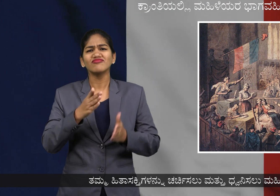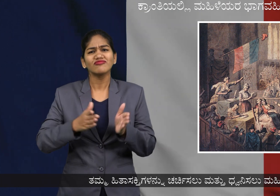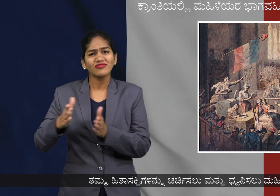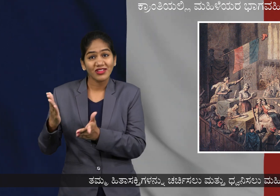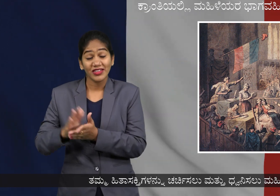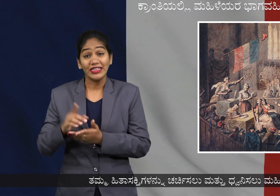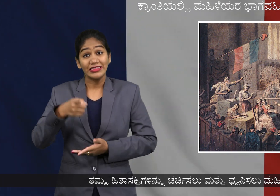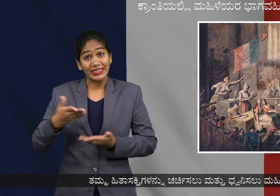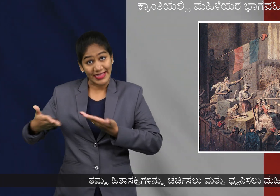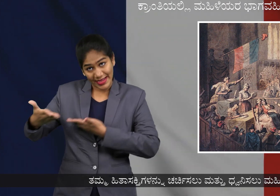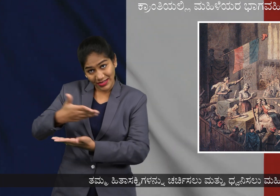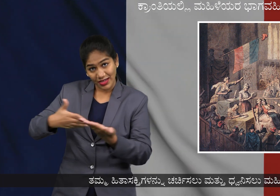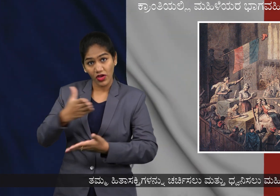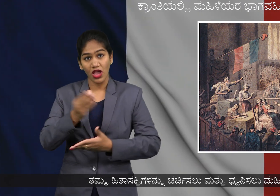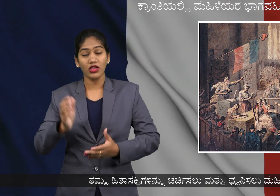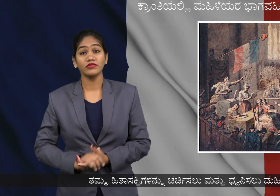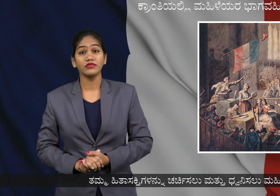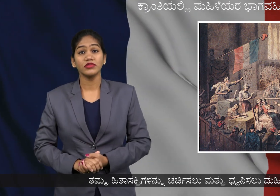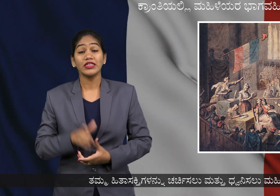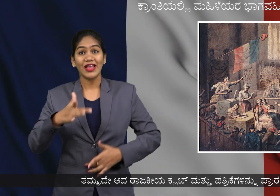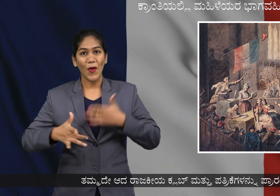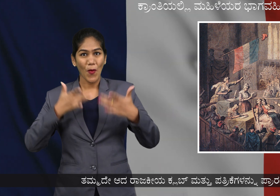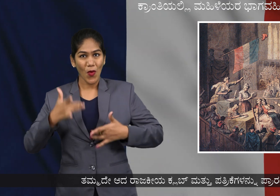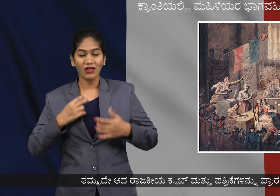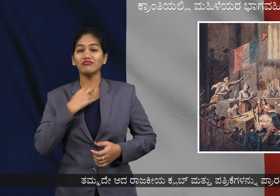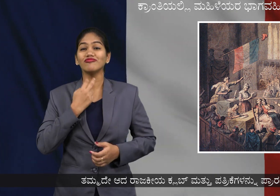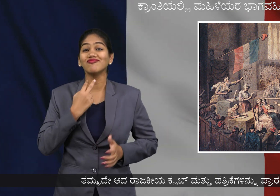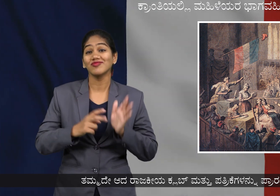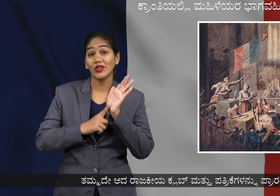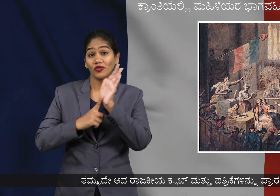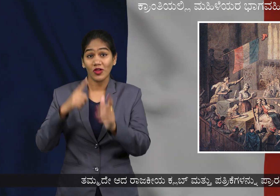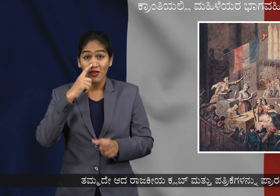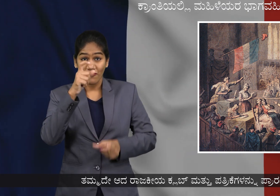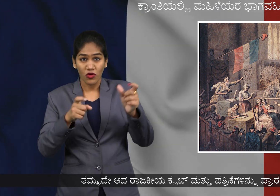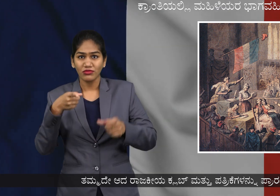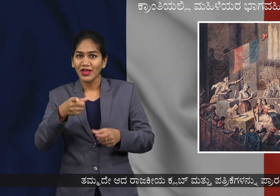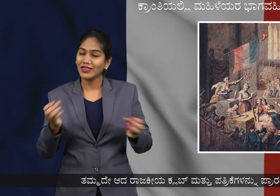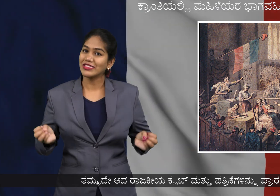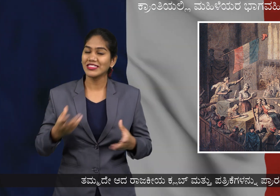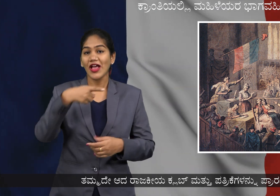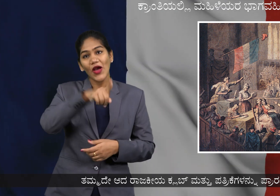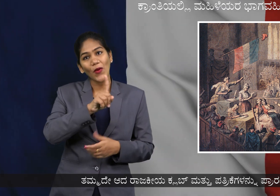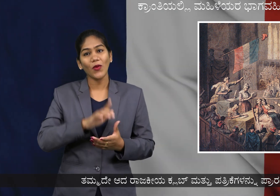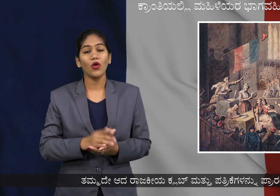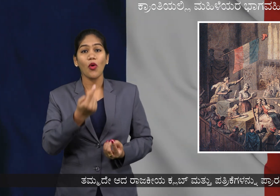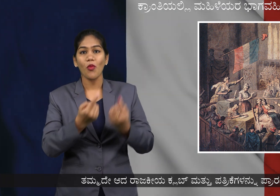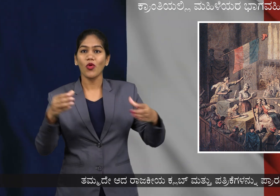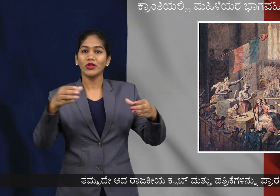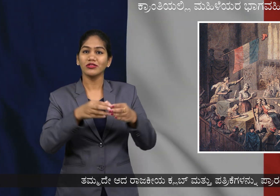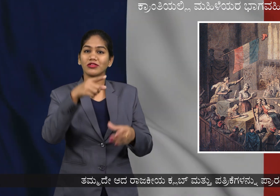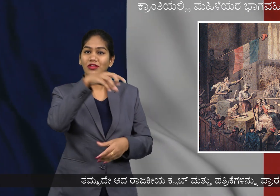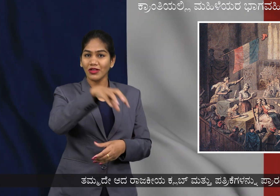ತಮ್ಮ ಹಿತಾಸಕ್ತಿಗಳನ್ನ ಚರ್ಚಿಸಲು ಮತ್ತು ಧ್ವನಿಸಲು ಮಹಿಳೆಯರು ತಮ್ಮದೇ ಆದ ರಾಜಕೀಯ ಕ್ಲಬ್ ಮತ್ತು ಪತ್ರಿಕೆಗಳನ್ನ ಪ್ರಾರಂಭಿಸಿದರು.